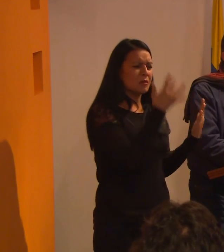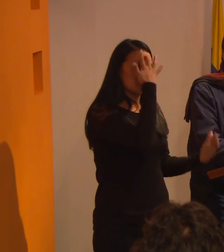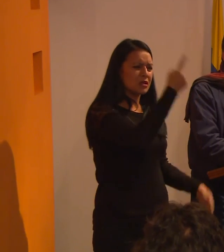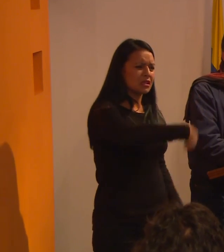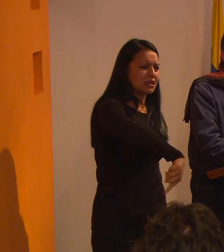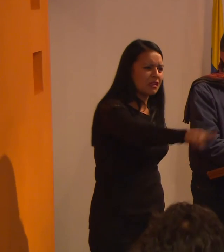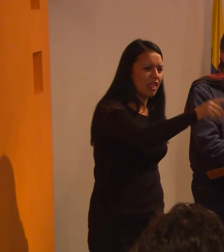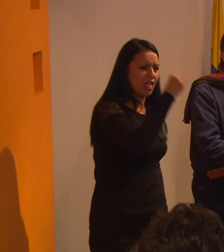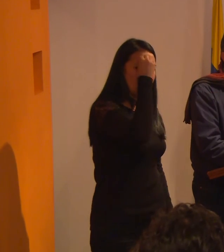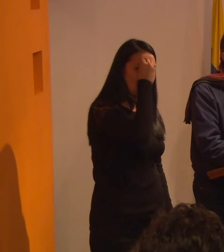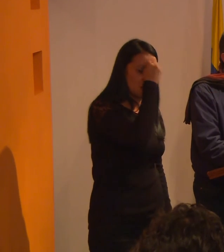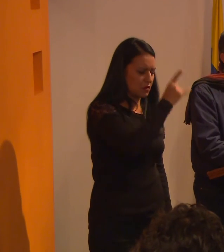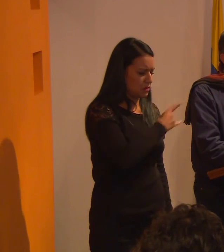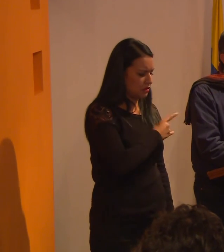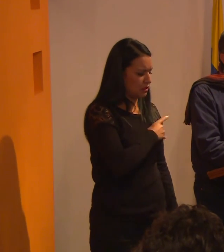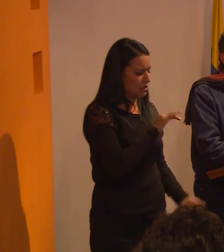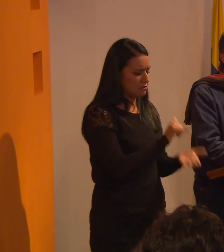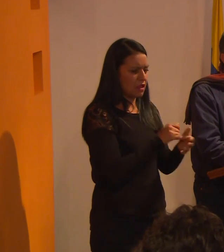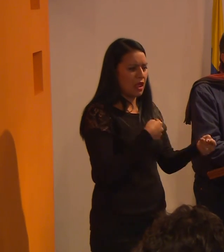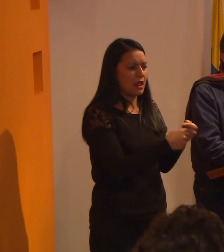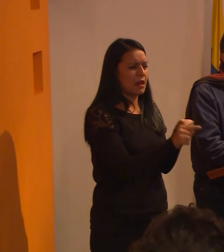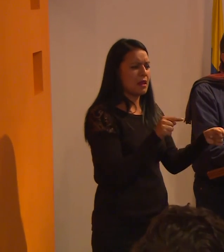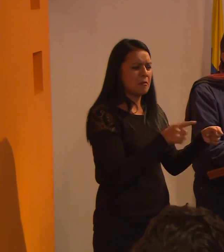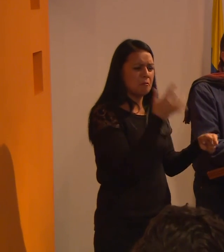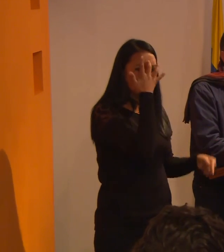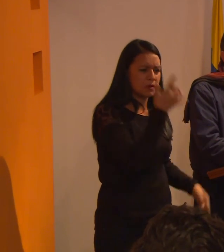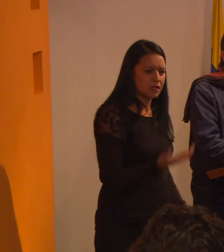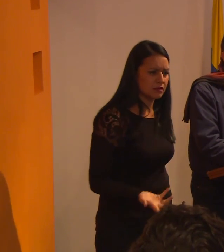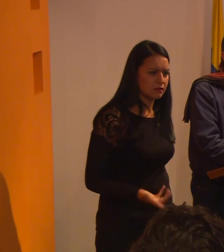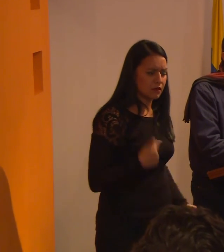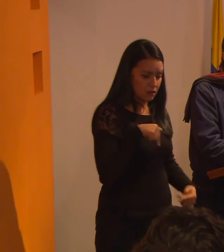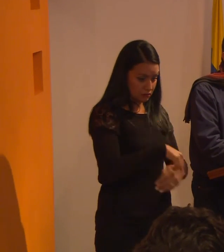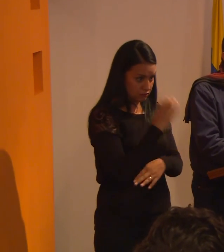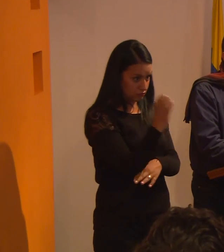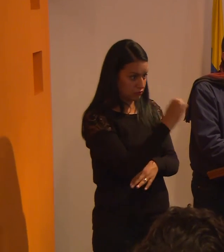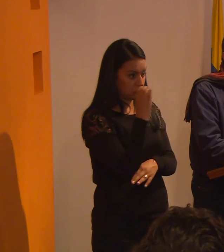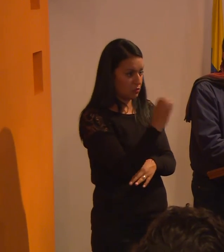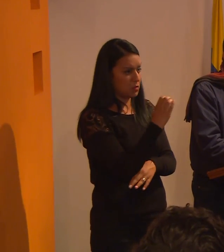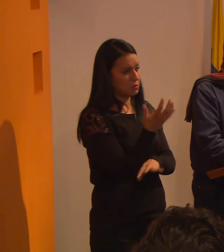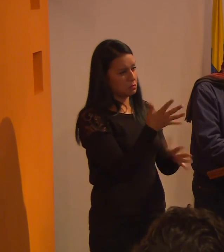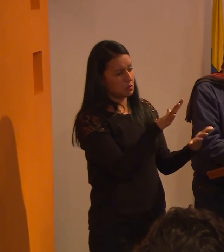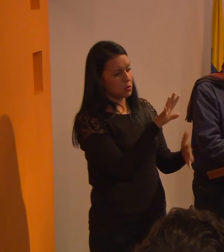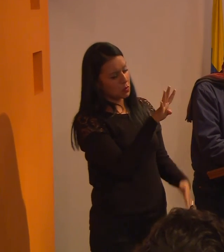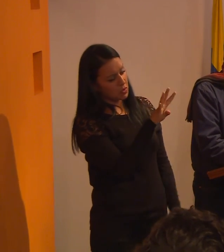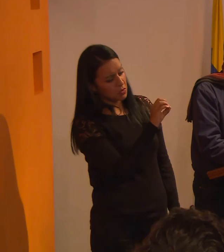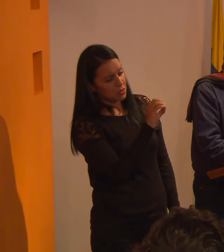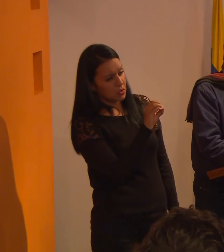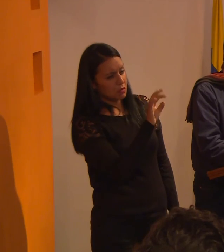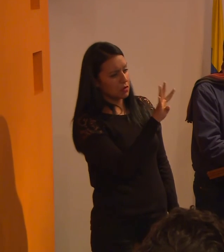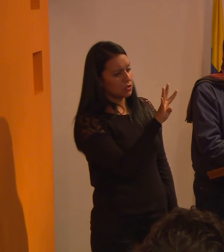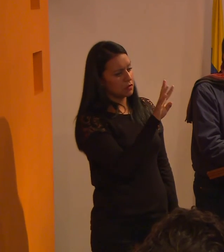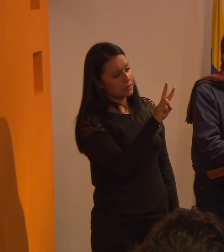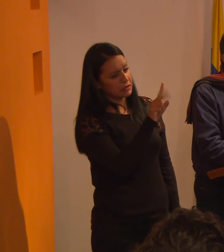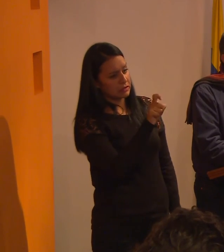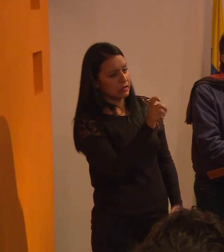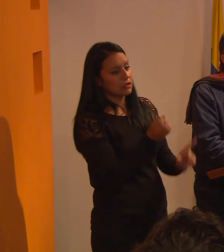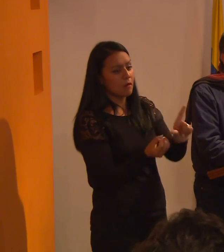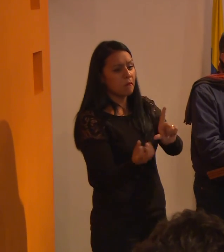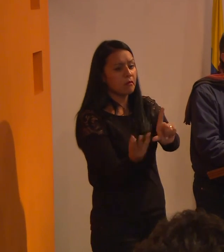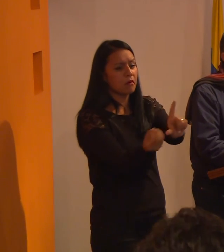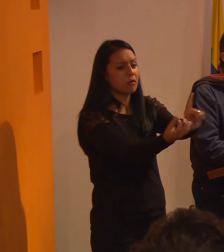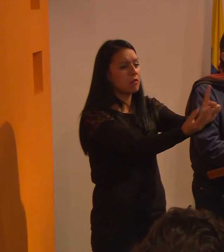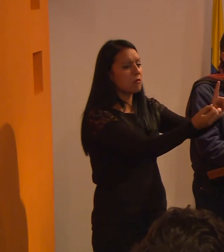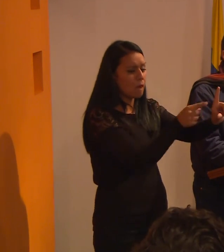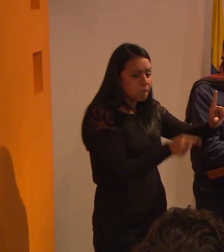metido a todas las universidades en esta discusión? En Colombia hay más de 426 licenciaturas